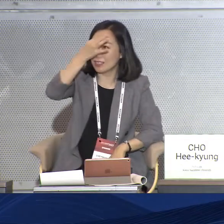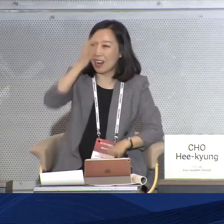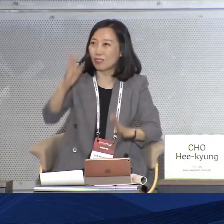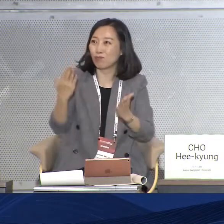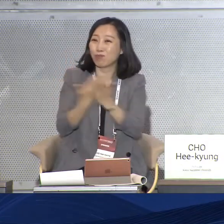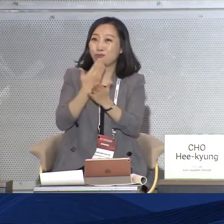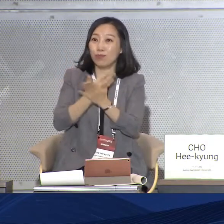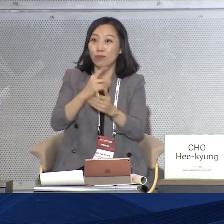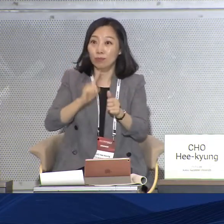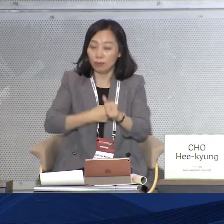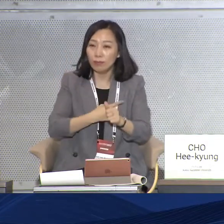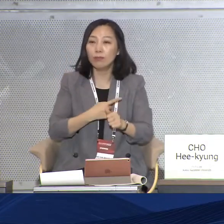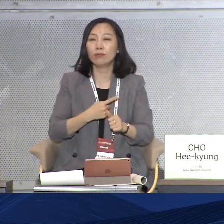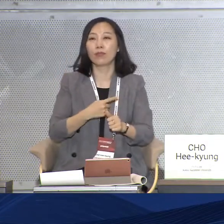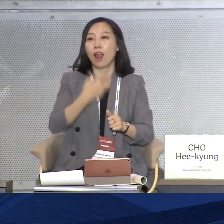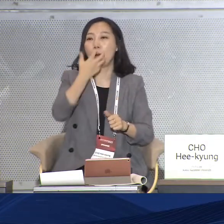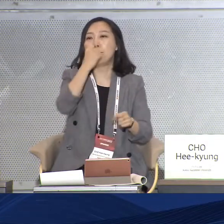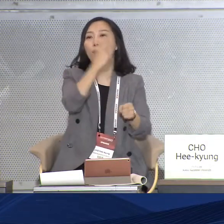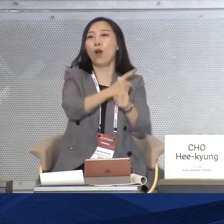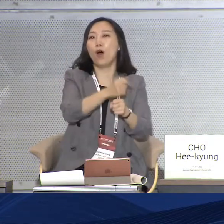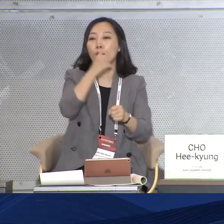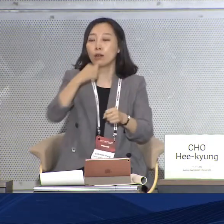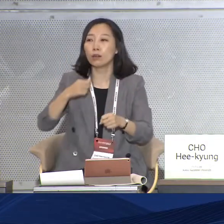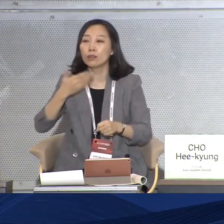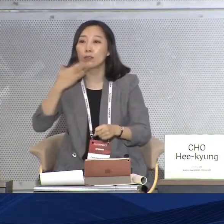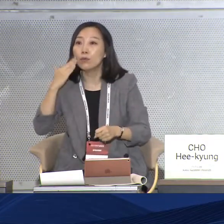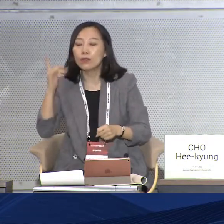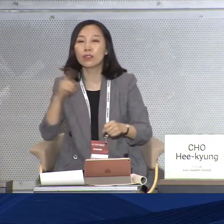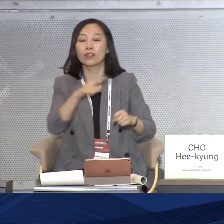더욱이 AI 기술의 발전으로